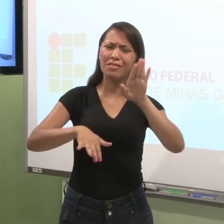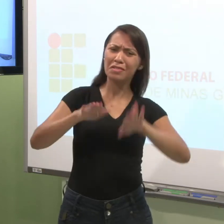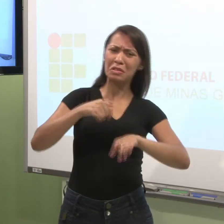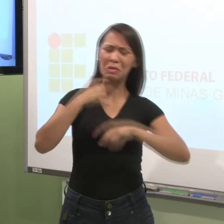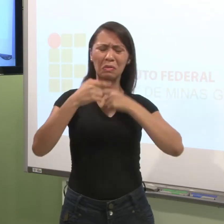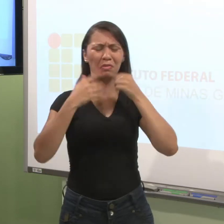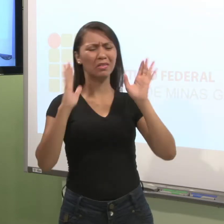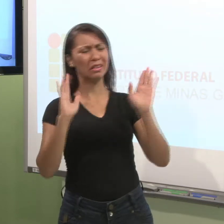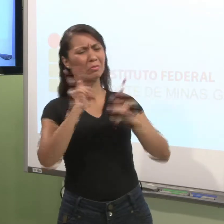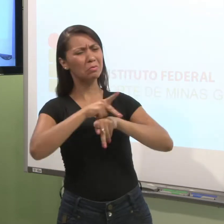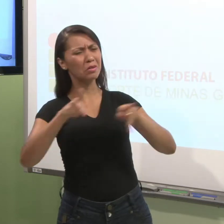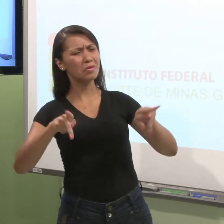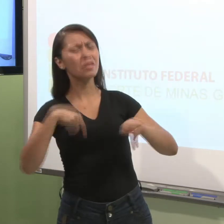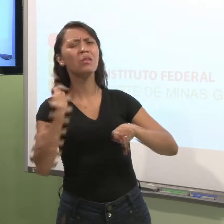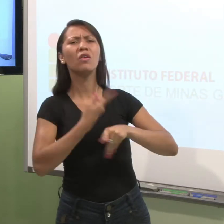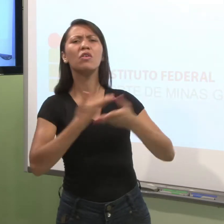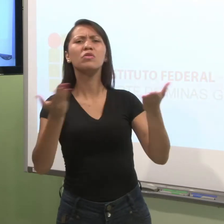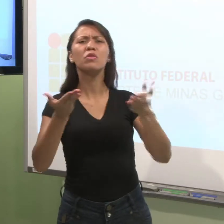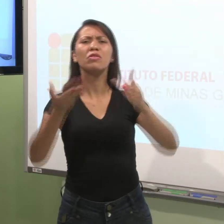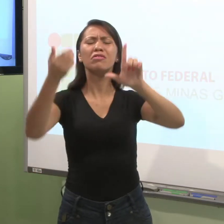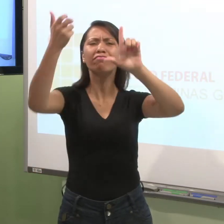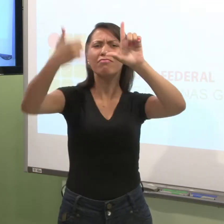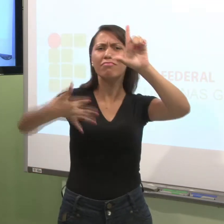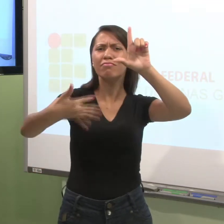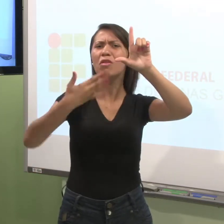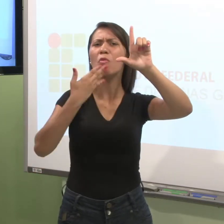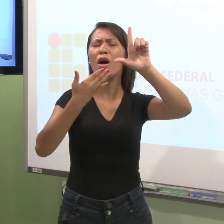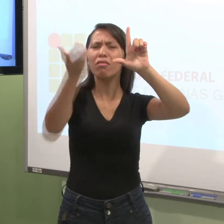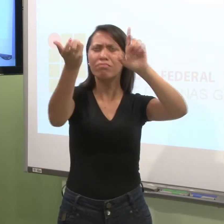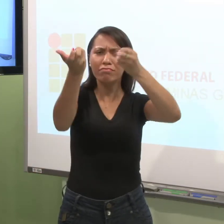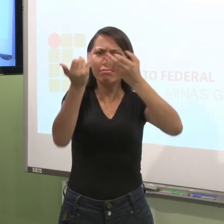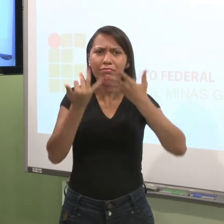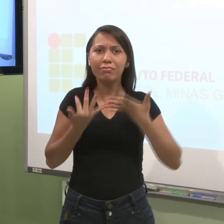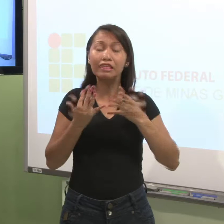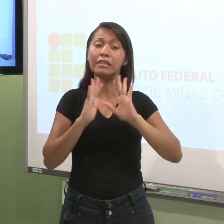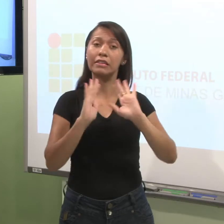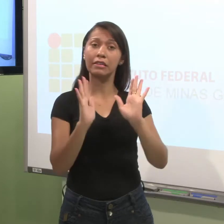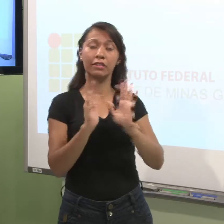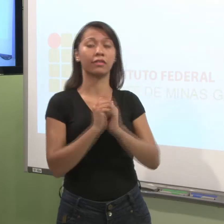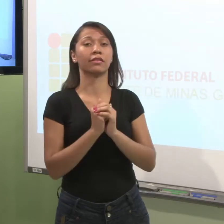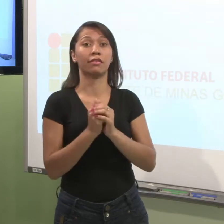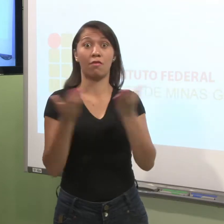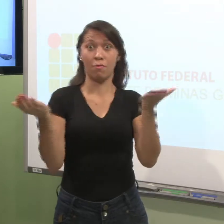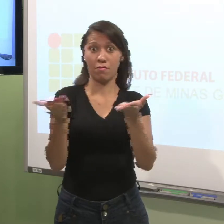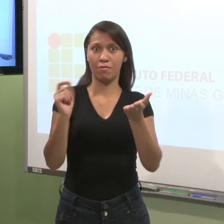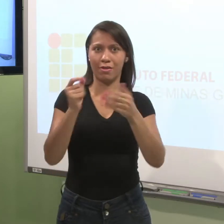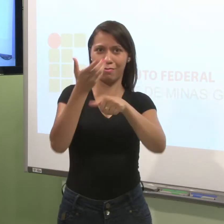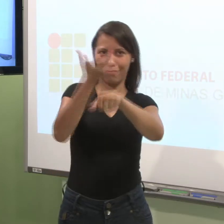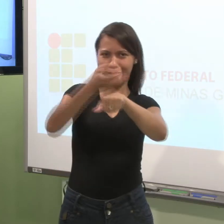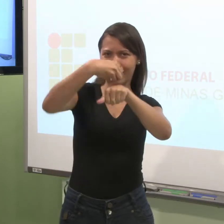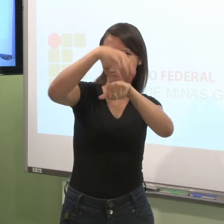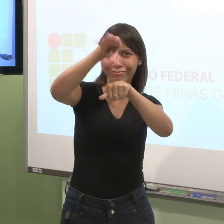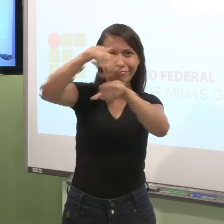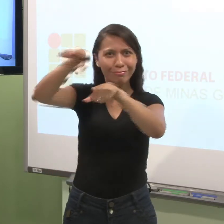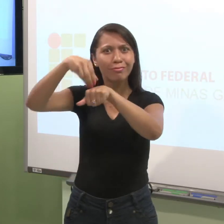professora, o que nós vamos assistir nessa videoaula? Eu vou responder para vocês que o conteúdo que será contemplado aqui nessa